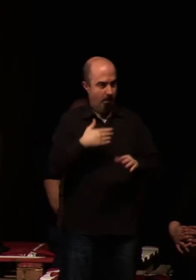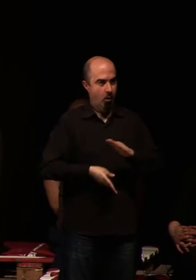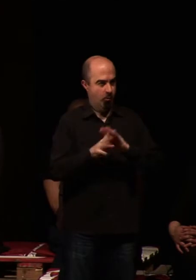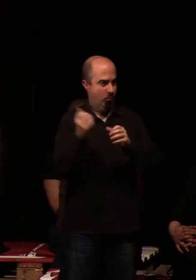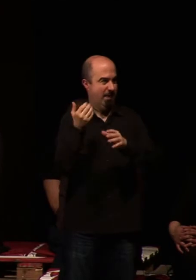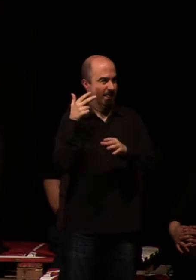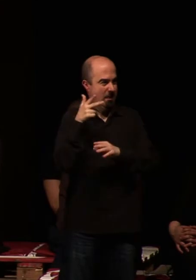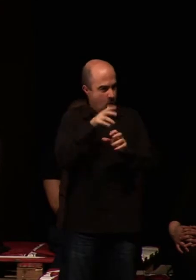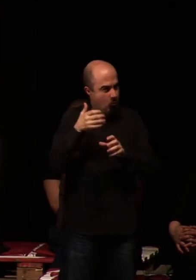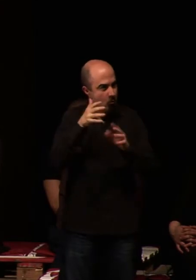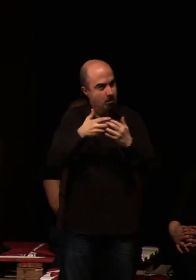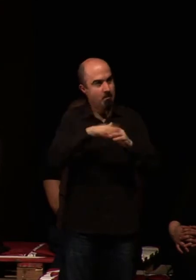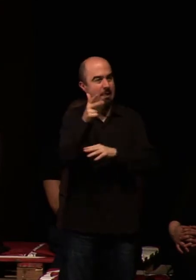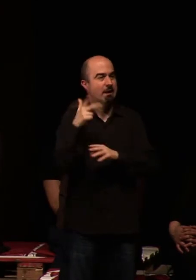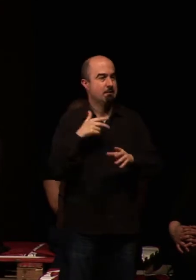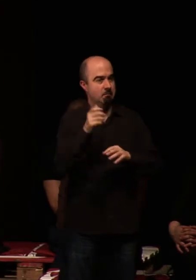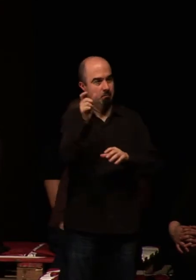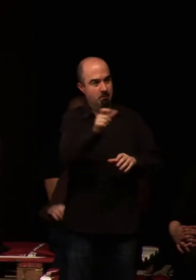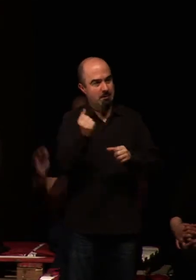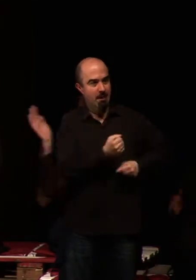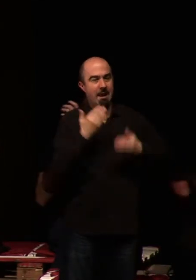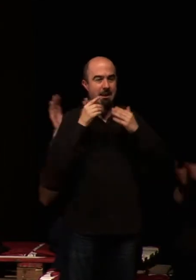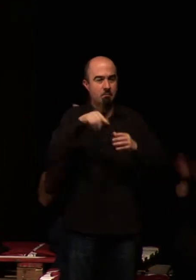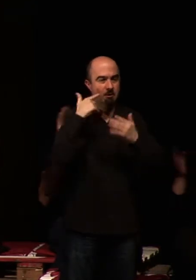classe treballadora. Gràcies per la vostra generositat.